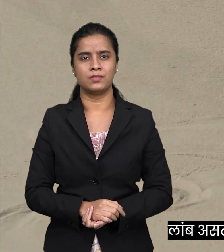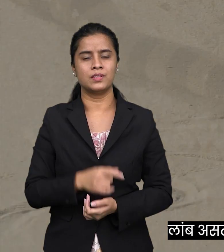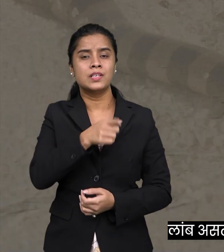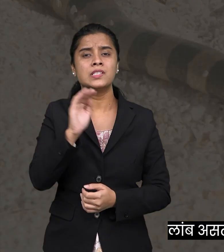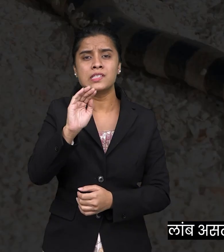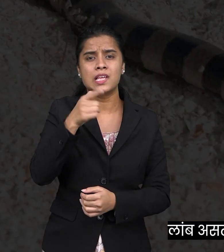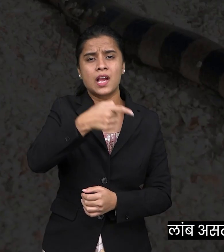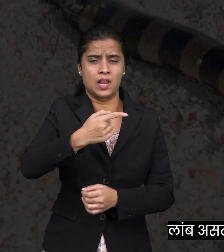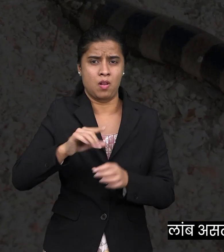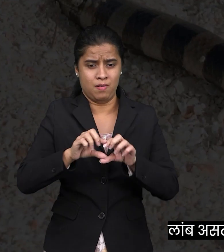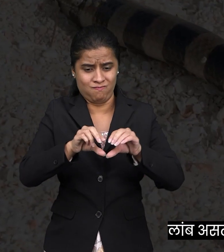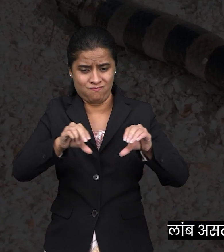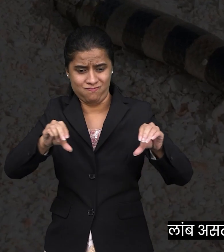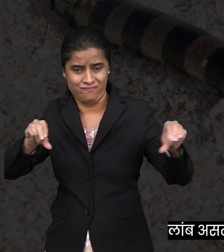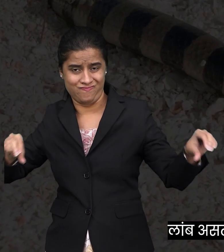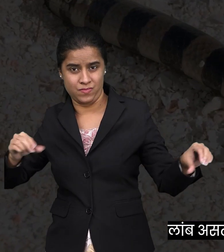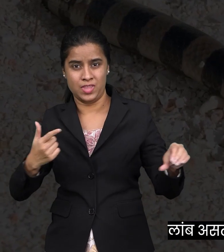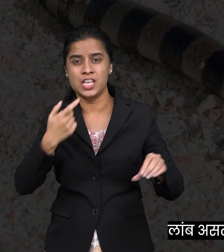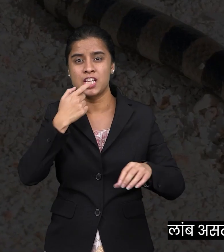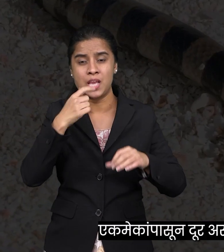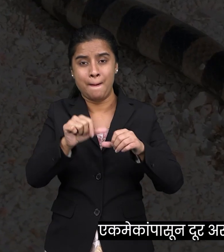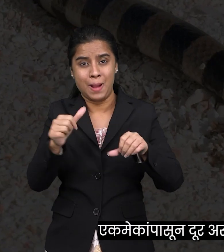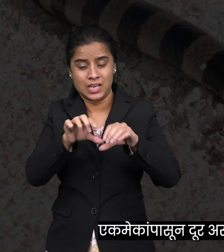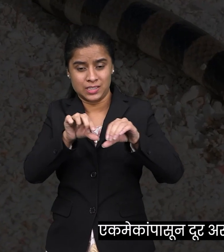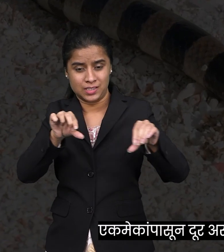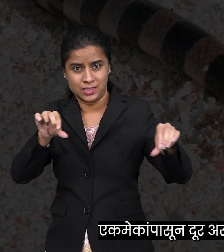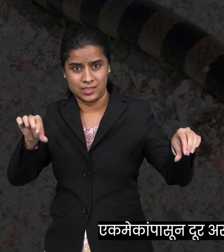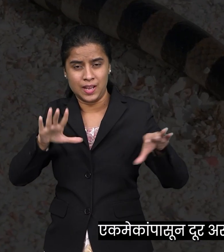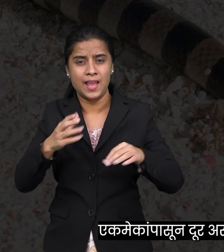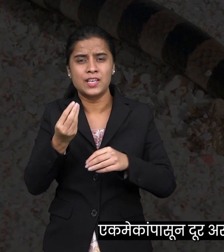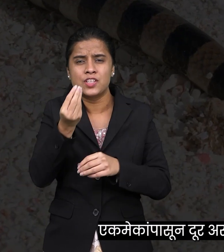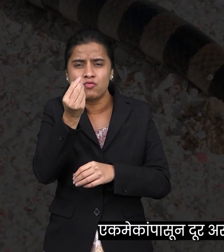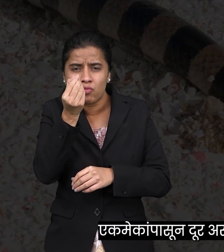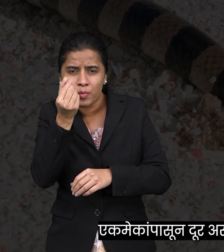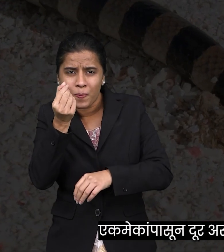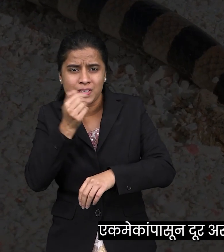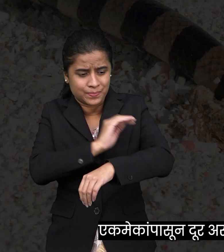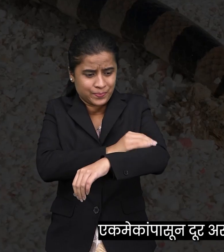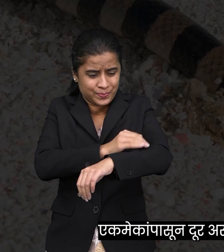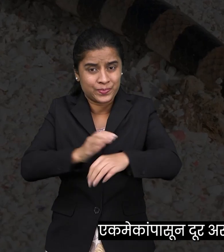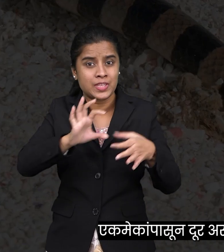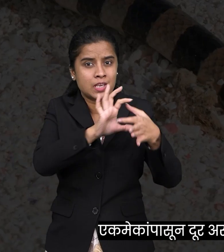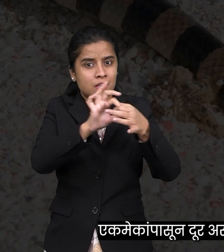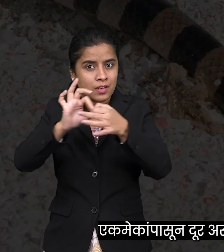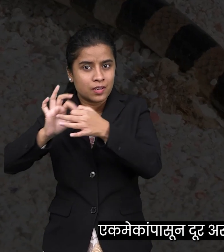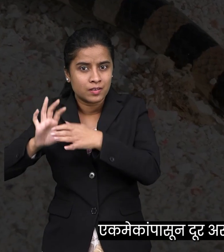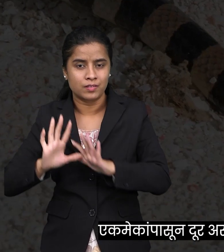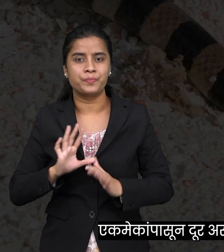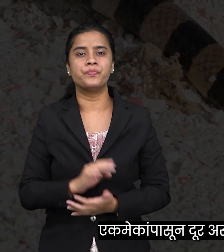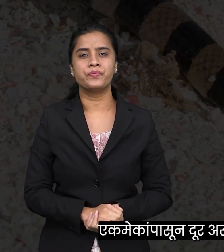लांब असतो आणि अनेक पातळ स्नायू एकमेकांपासून दूर असले तरीही एकमेकांशी जोडलेले असतात.